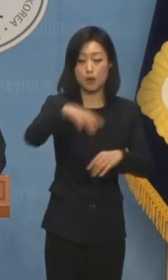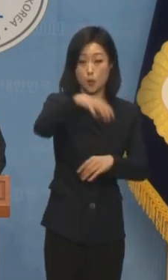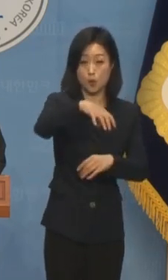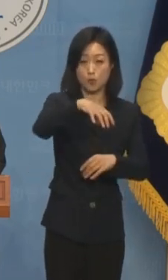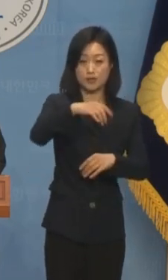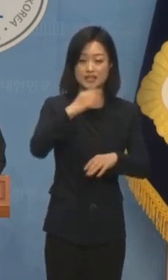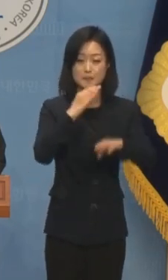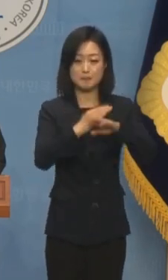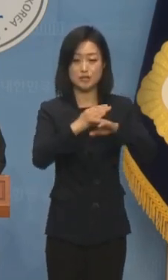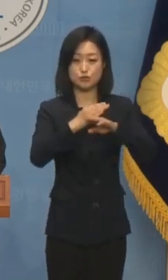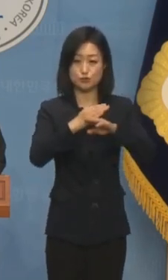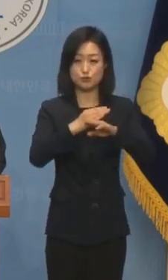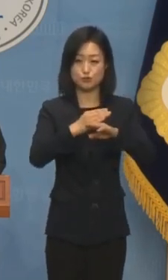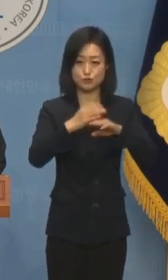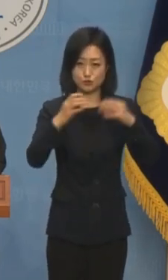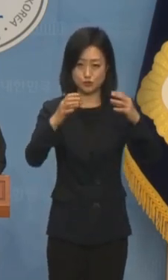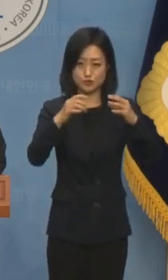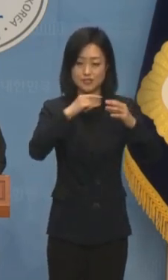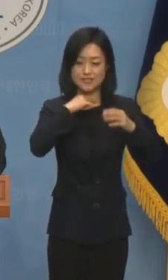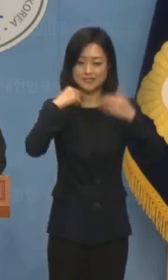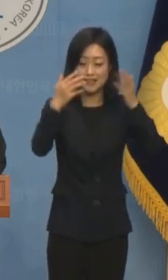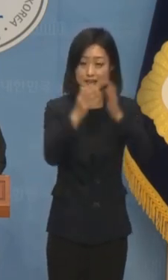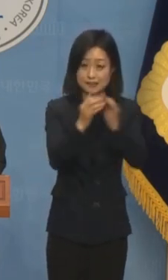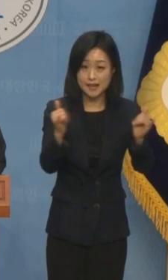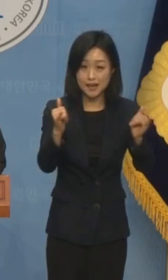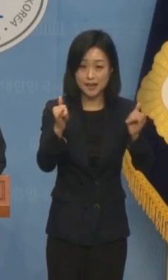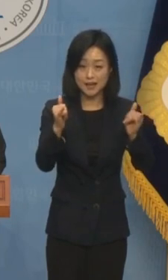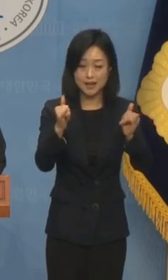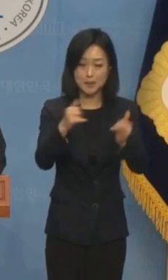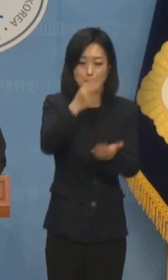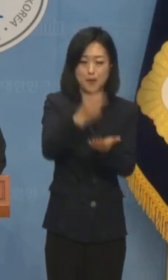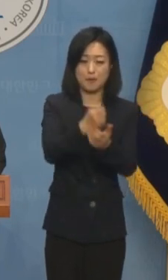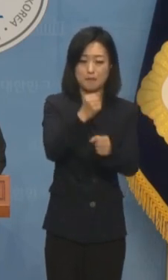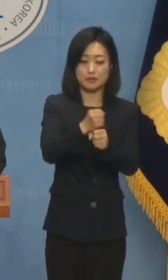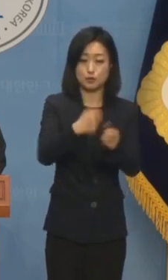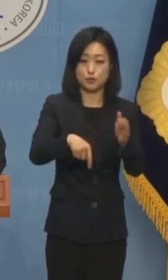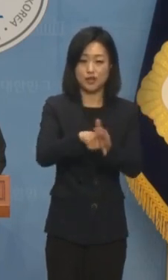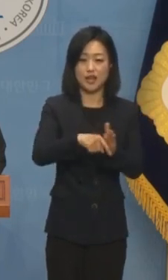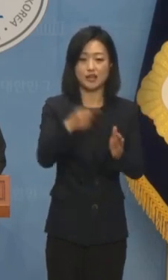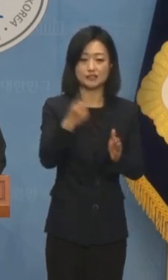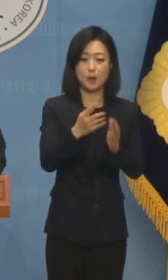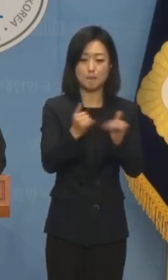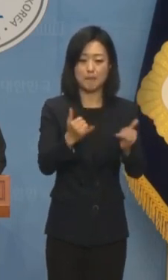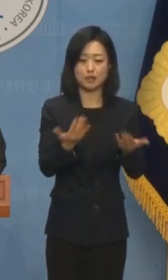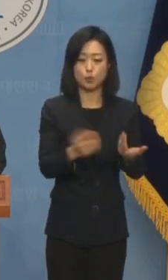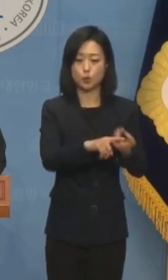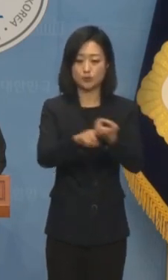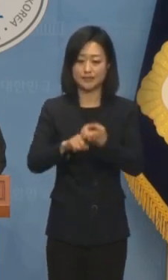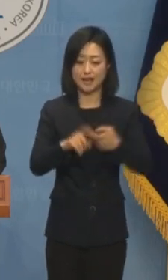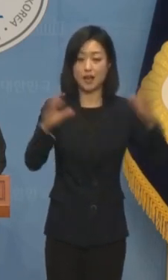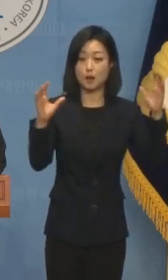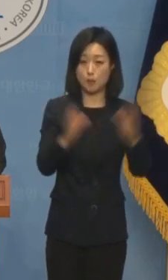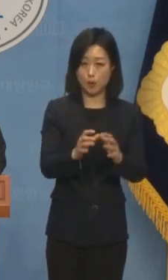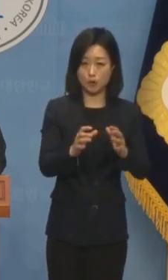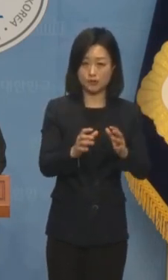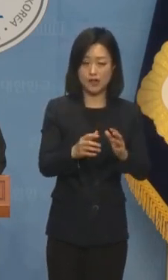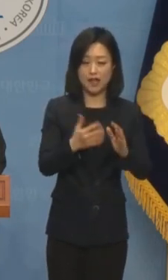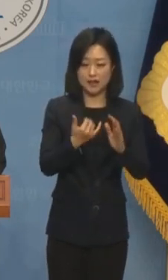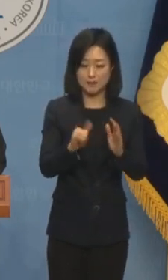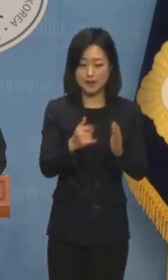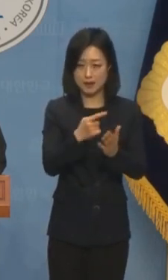민주유공자법 쟁취를 위한 천막 농성이 차려져 있고 많은 열사의 가족들이 농성 중입니다.